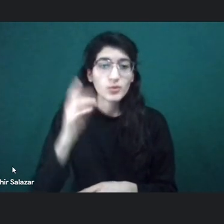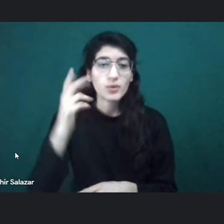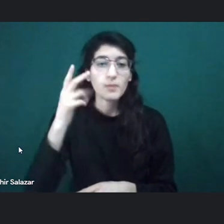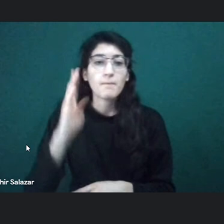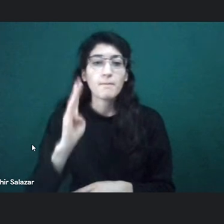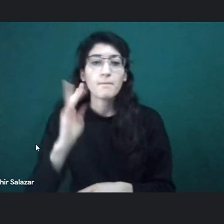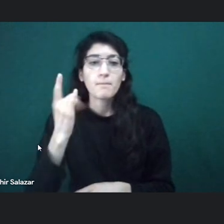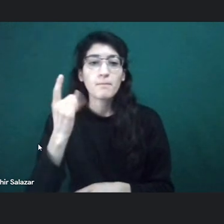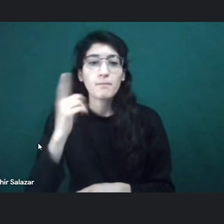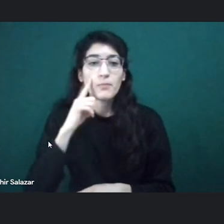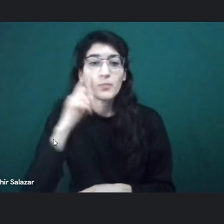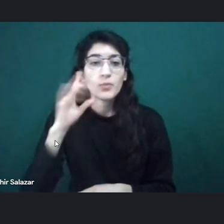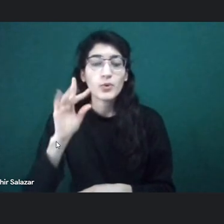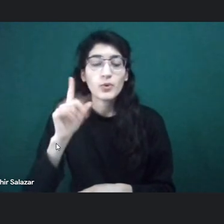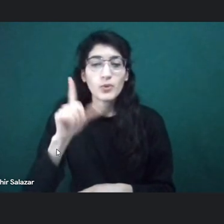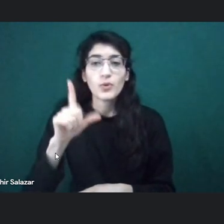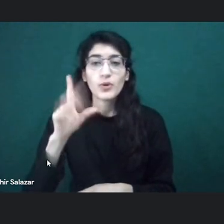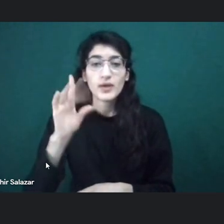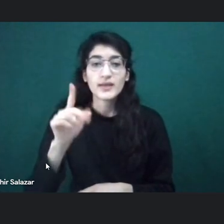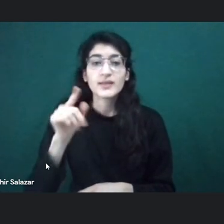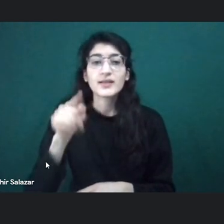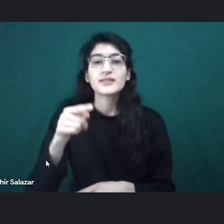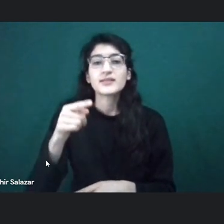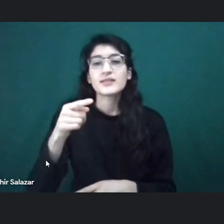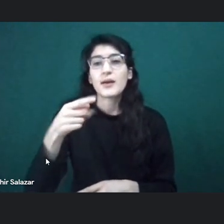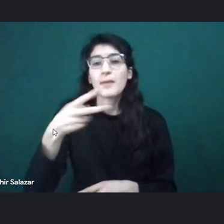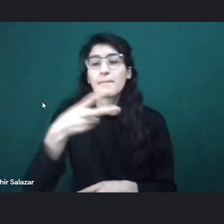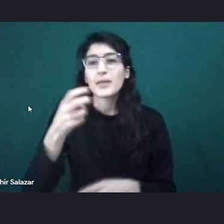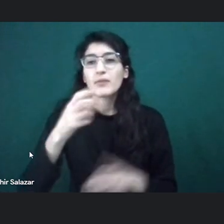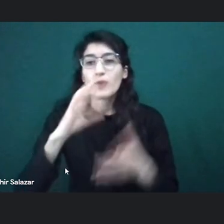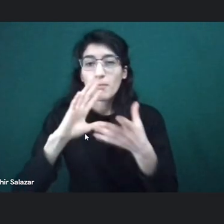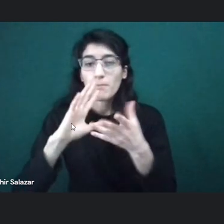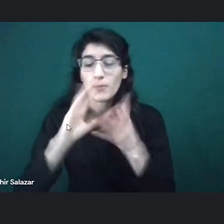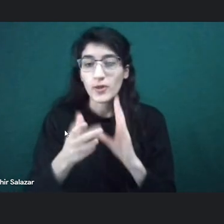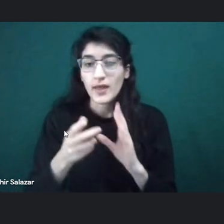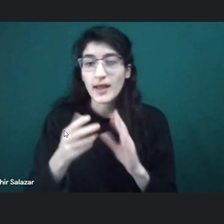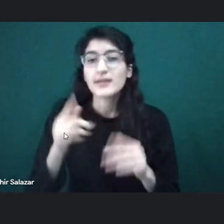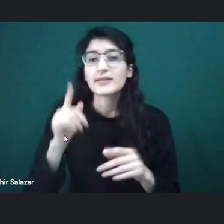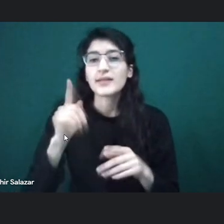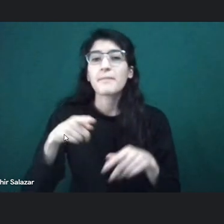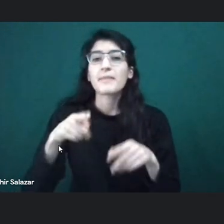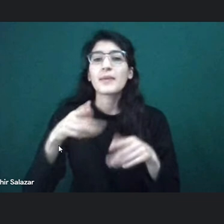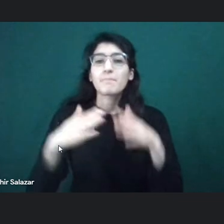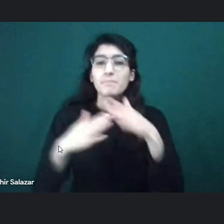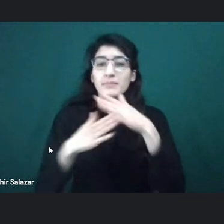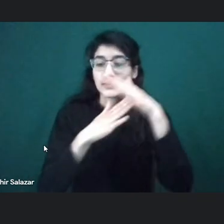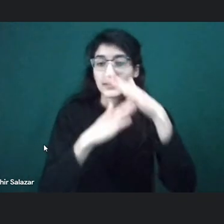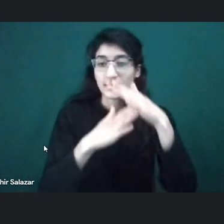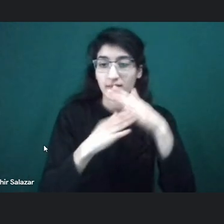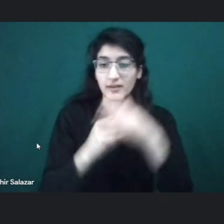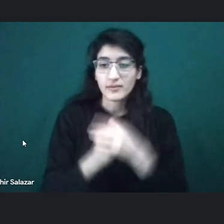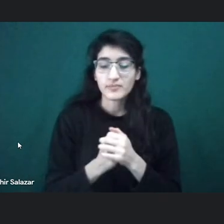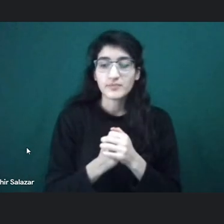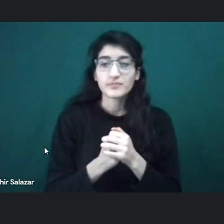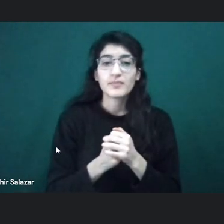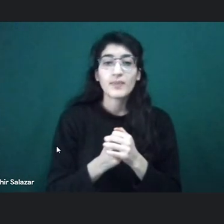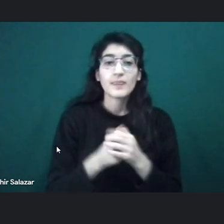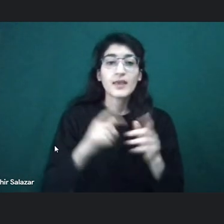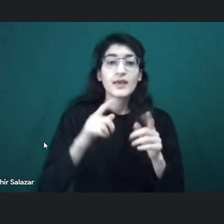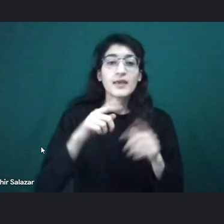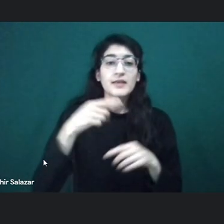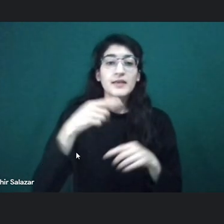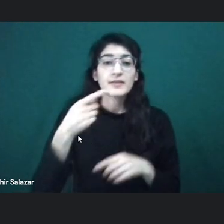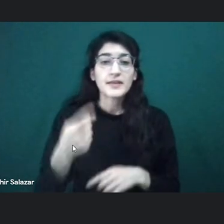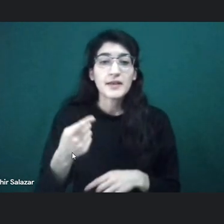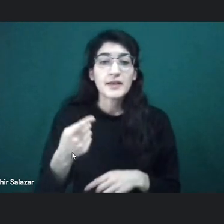Luego tenemos have been lighted, que está en voz pasiva, como yo les decía, porque está el verbo to be más